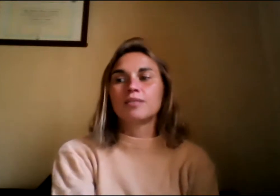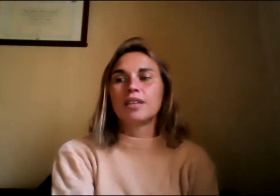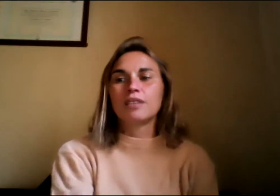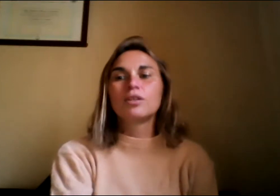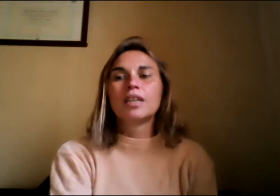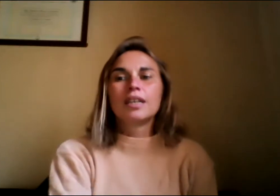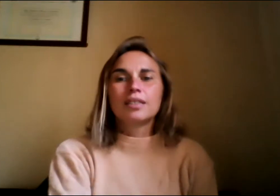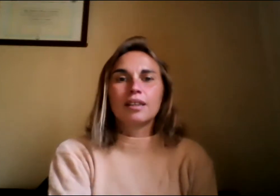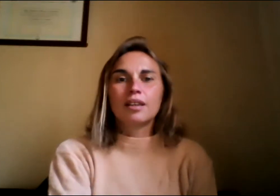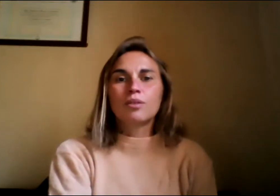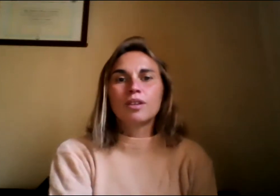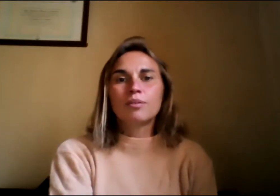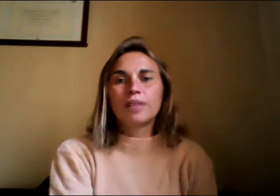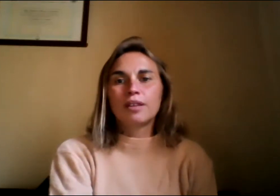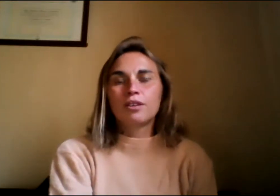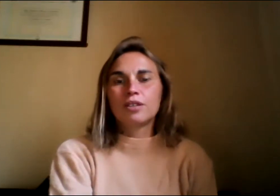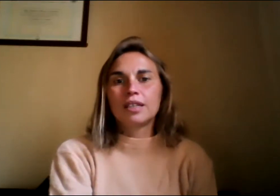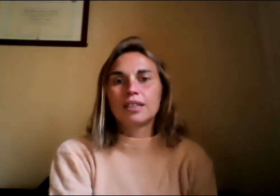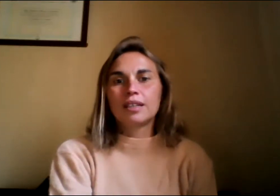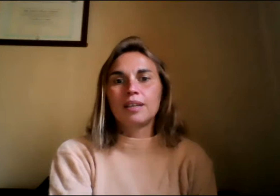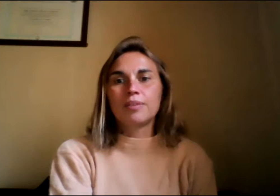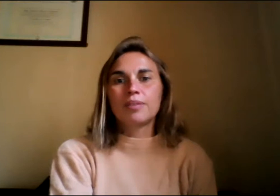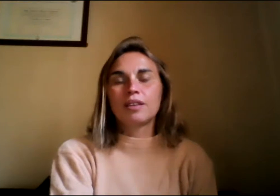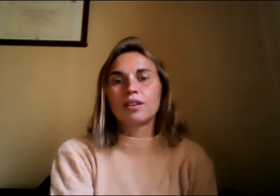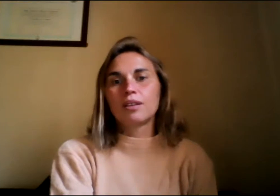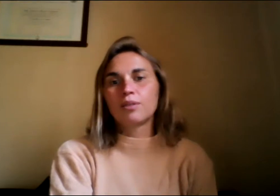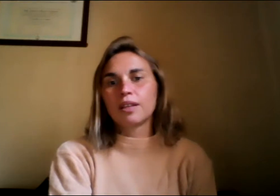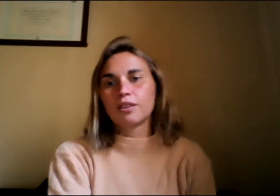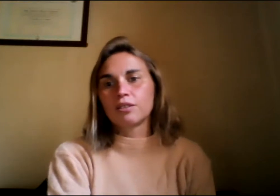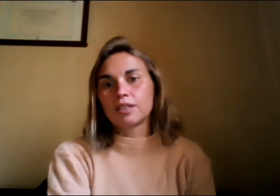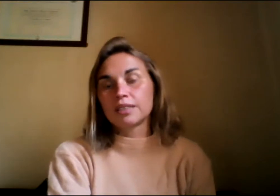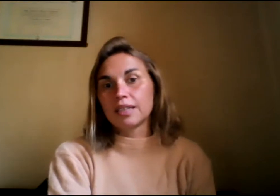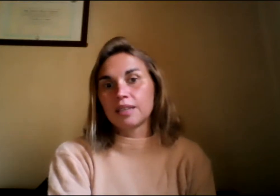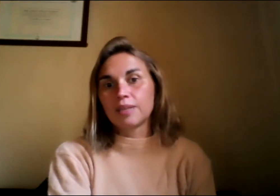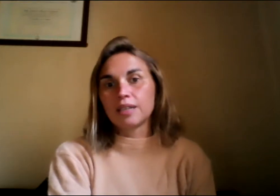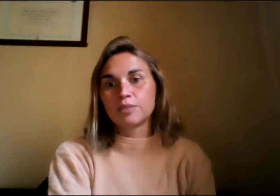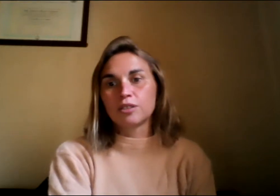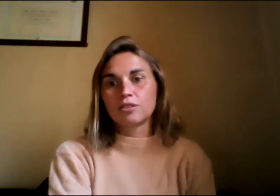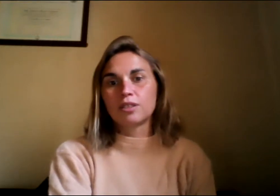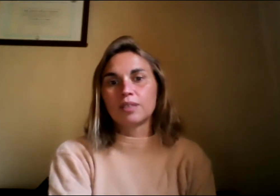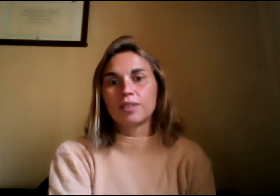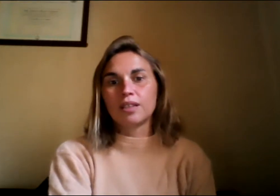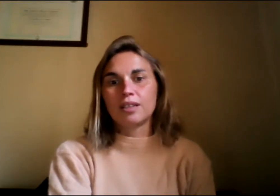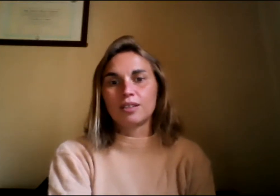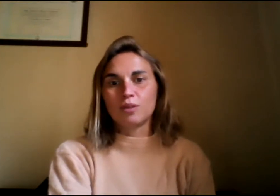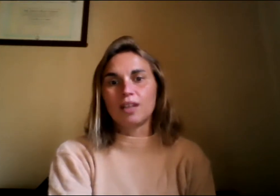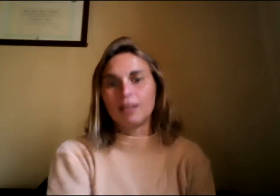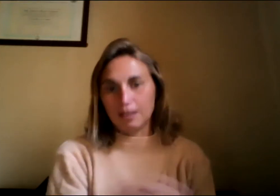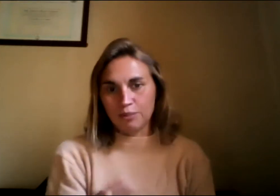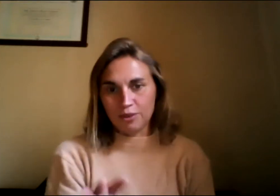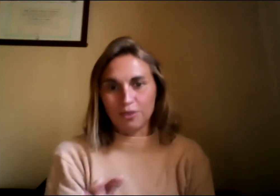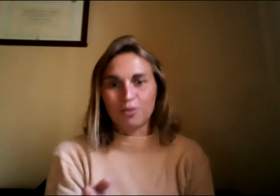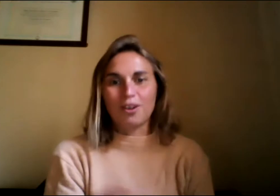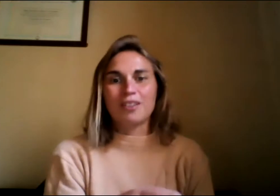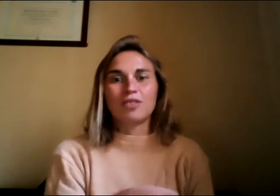mirado, en las investigaciones que habéis mirado, ¿se hacía alguna comparación entre la preparación a la jubilación que se hace para las personas con